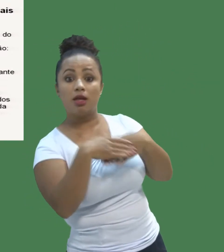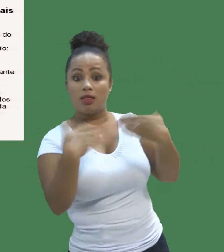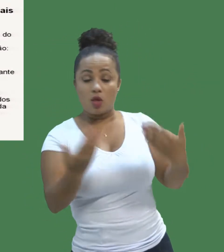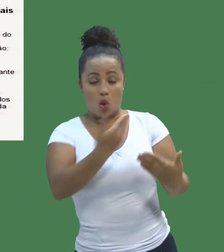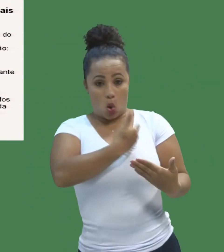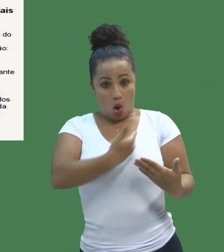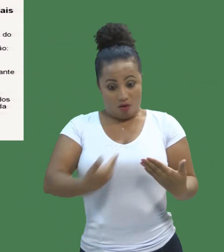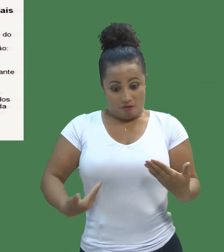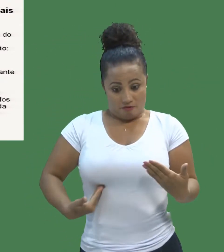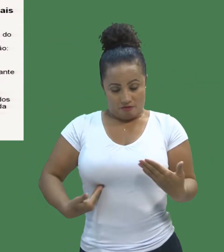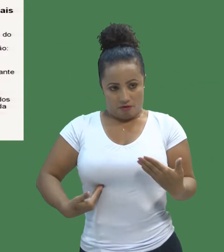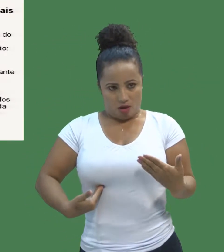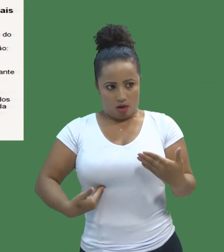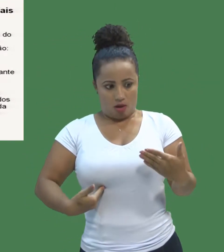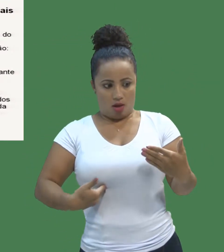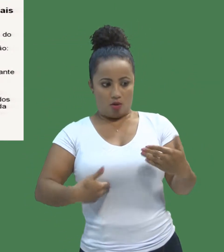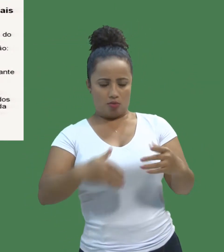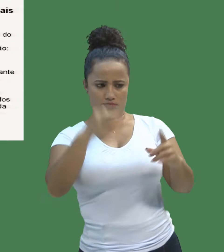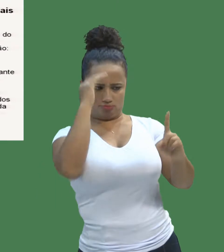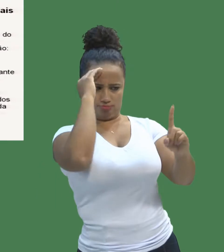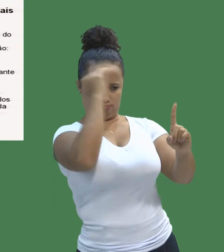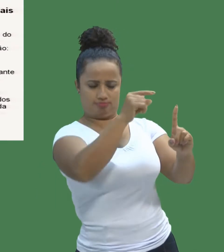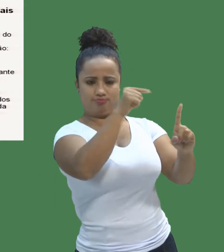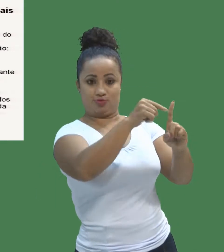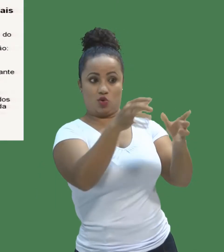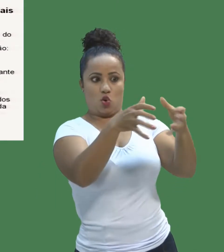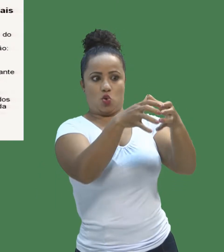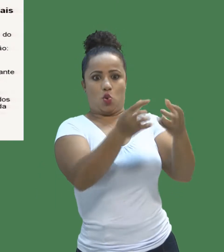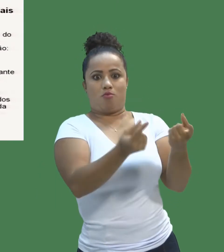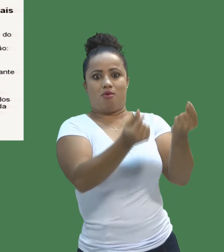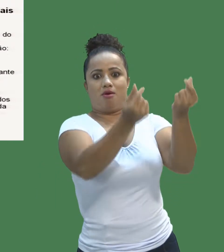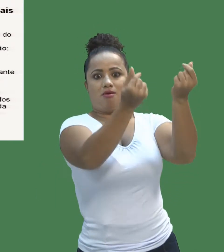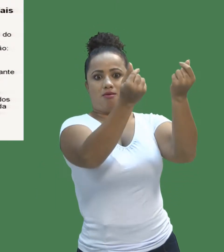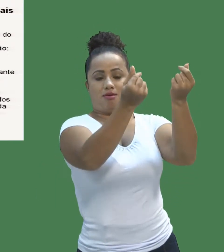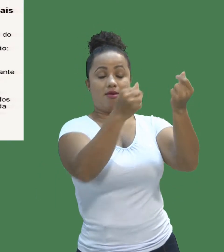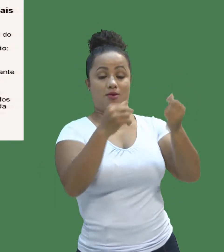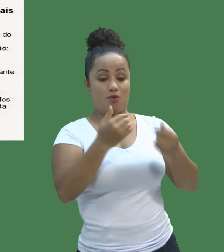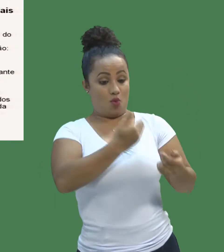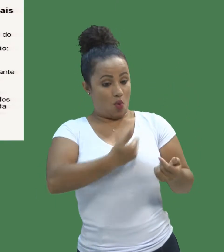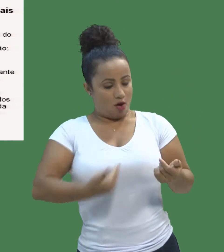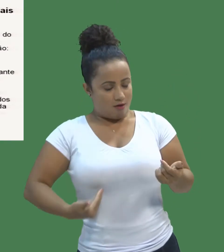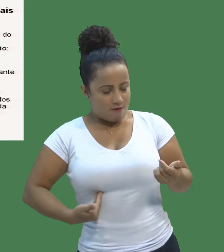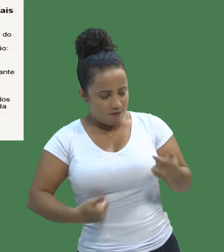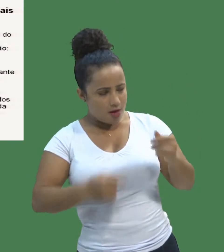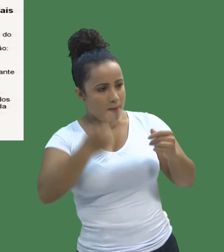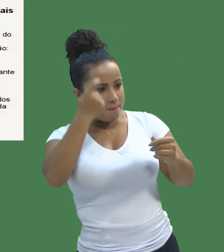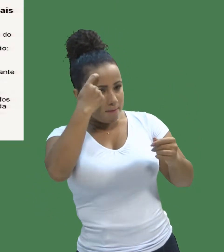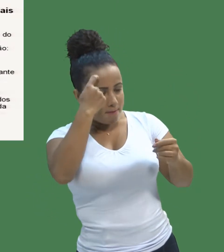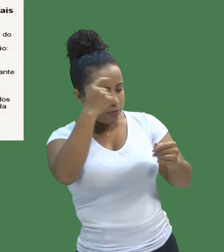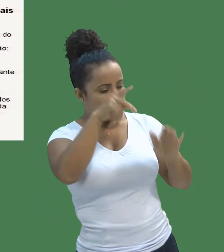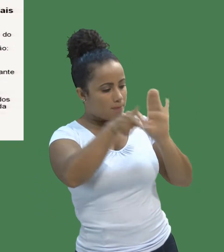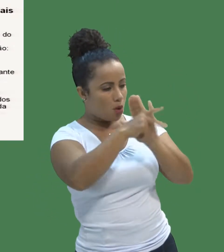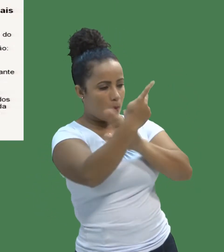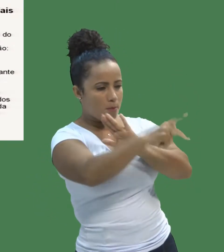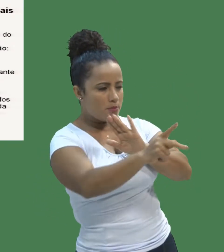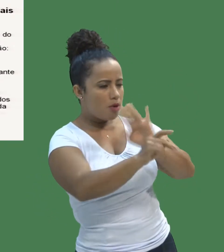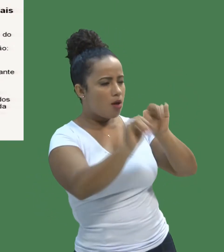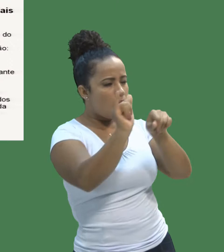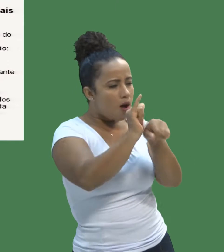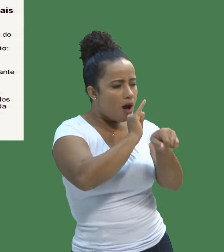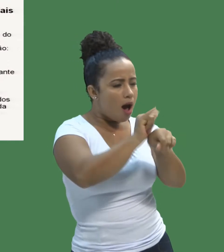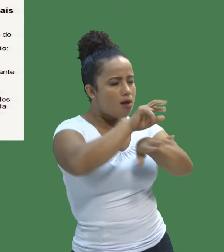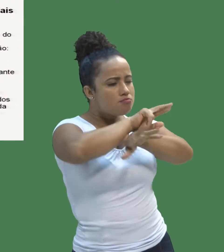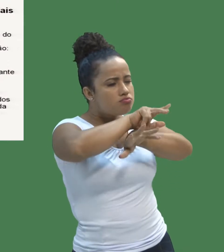os interesses da classe dominante e cria, para isso, inúmeros aparatos para